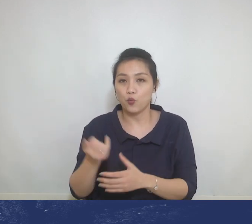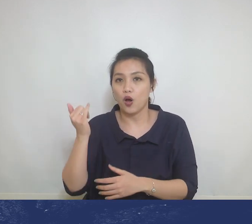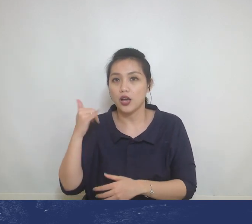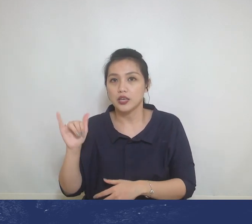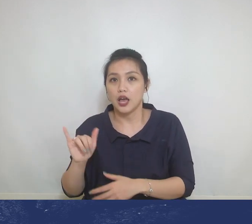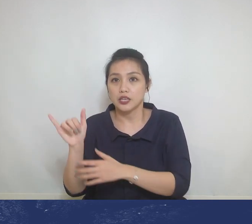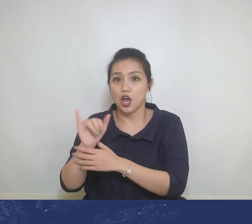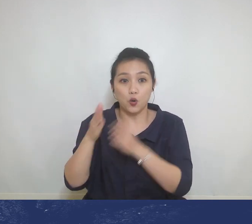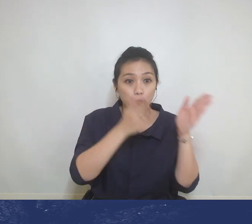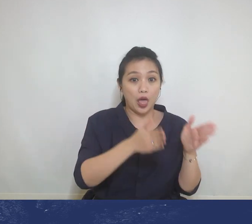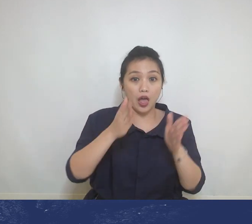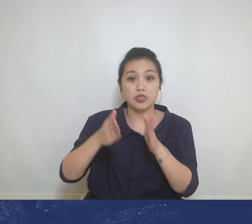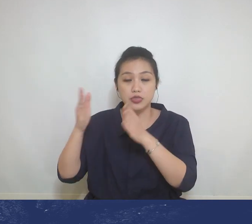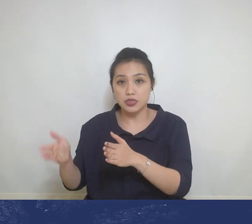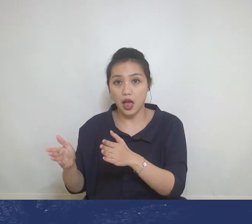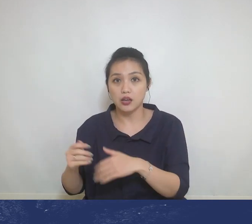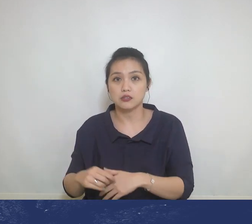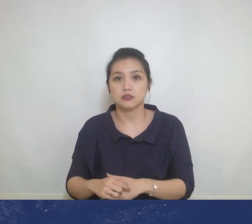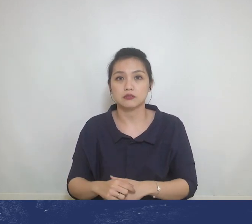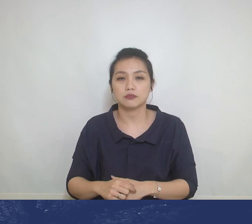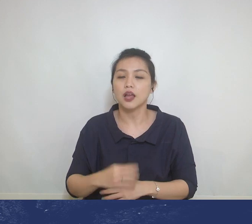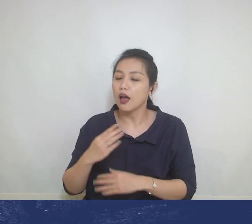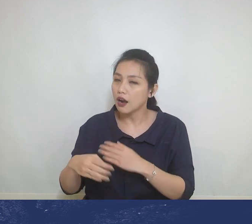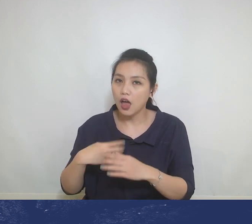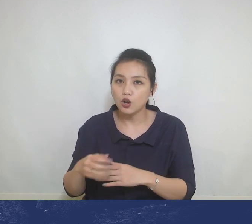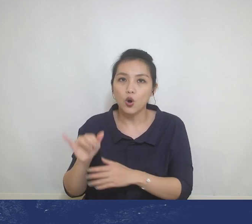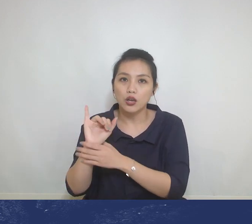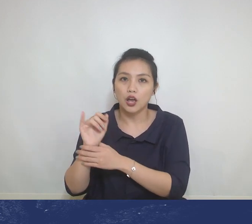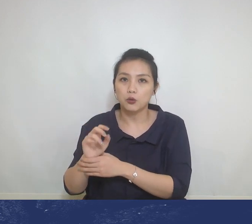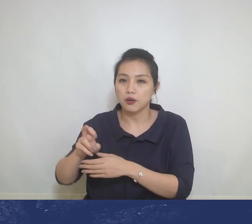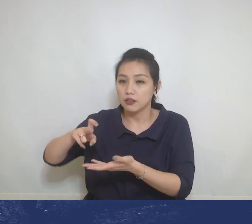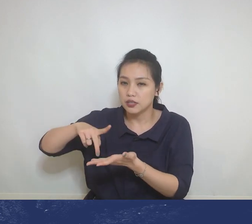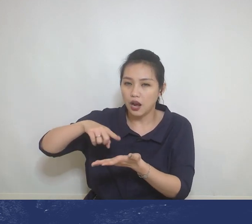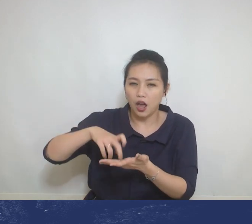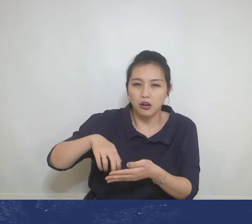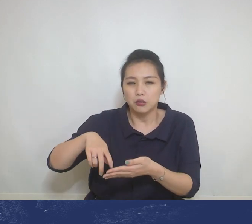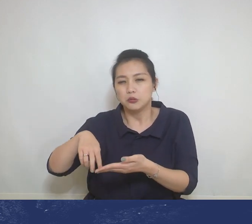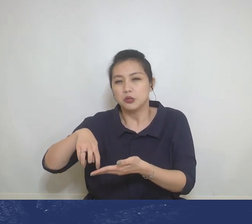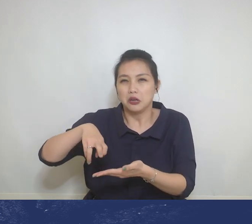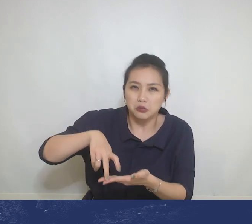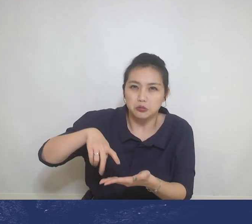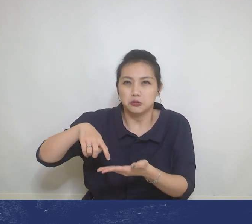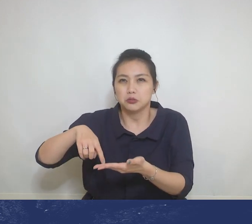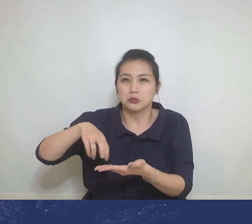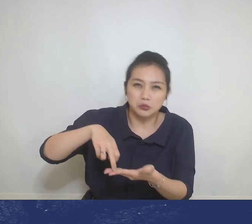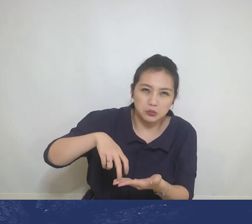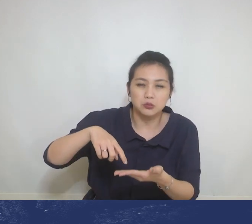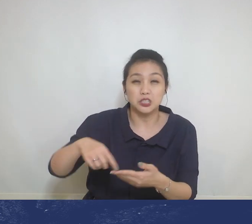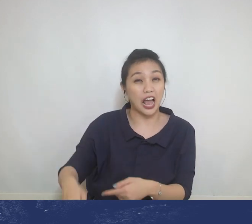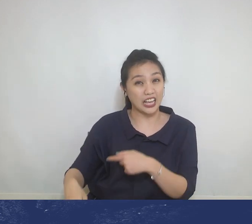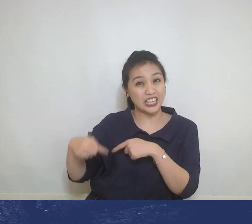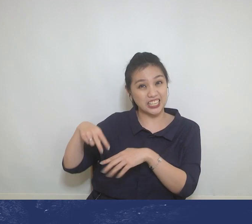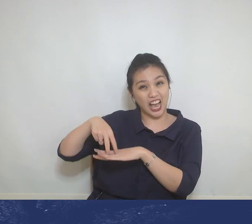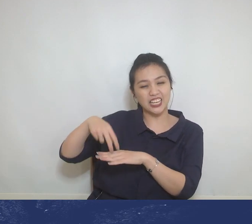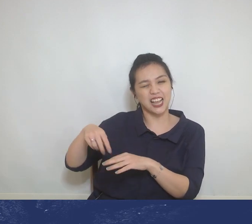itu baris. Kemudian dia jalan dengan terplecok. Mungkin pakai tongkat, dia jalan dengan terplecok.